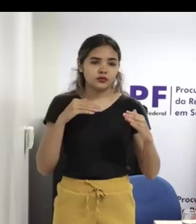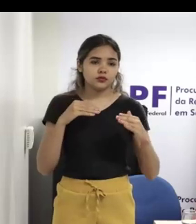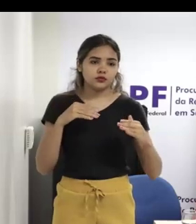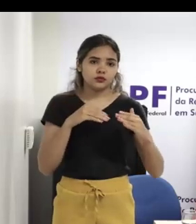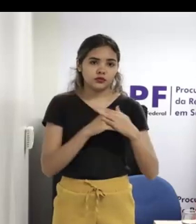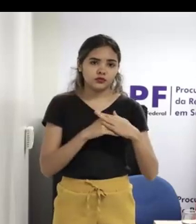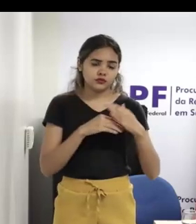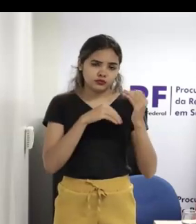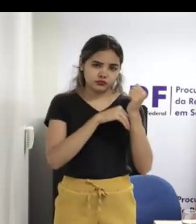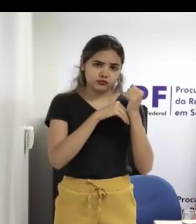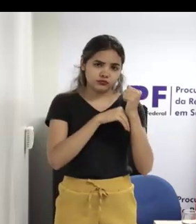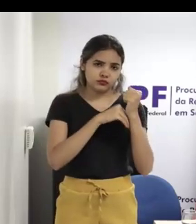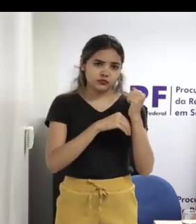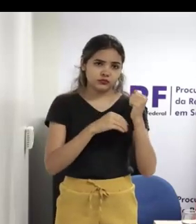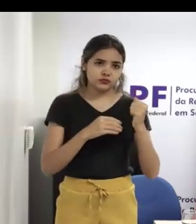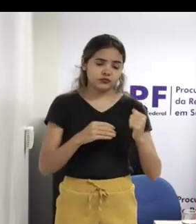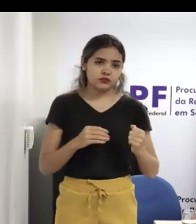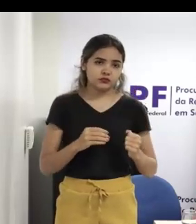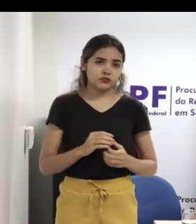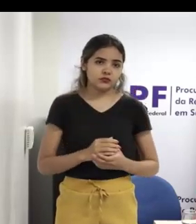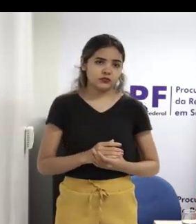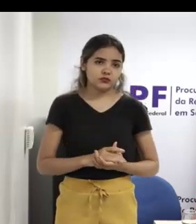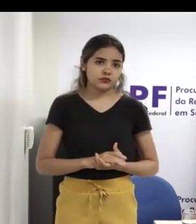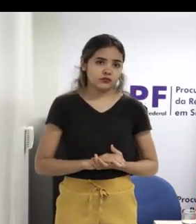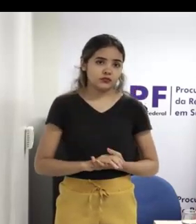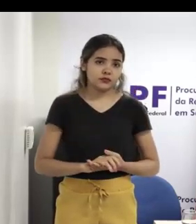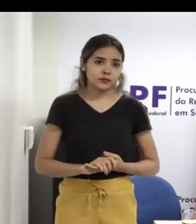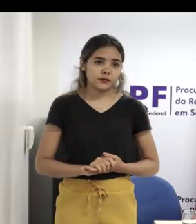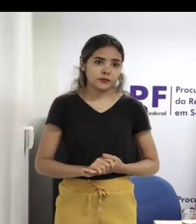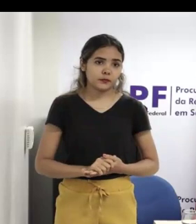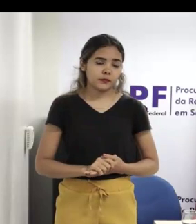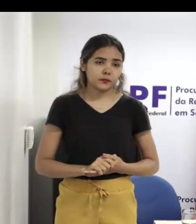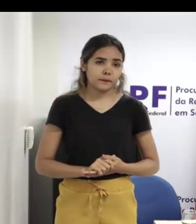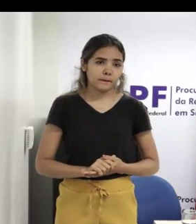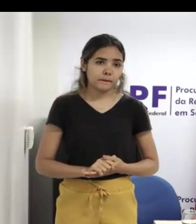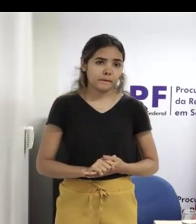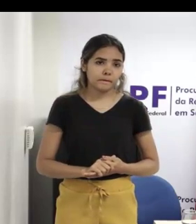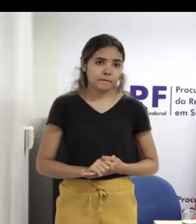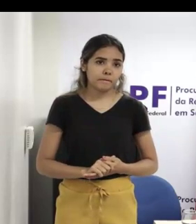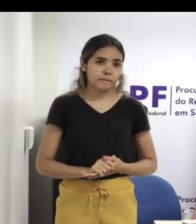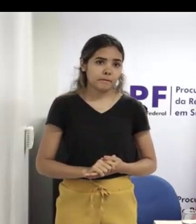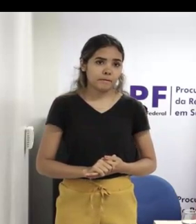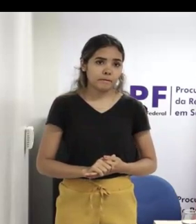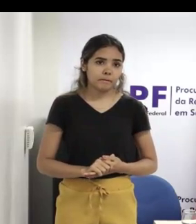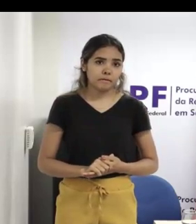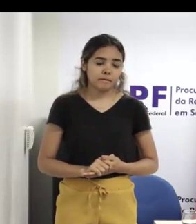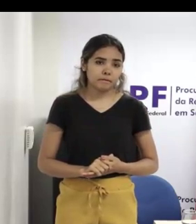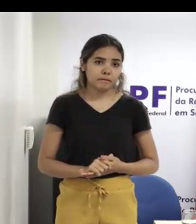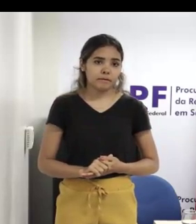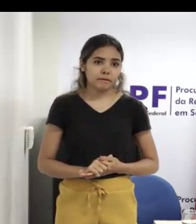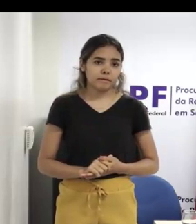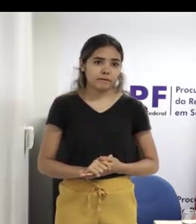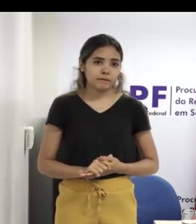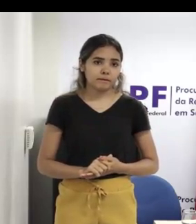Pernambuco e a outra eu acabei perdendo aqui mas é assim como tem funcionado a equipe psicológica que